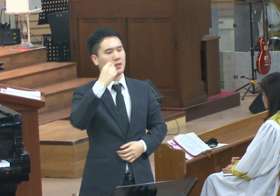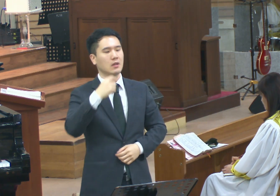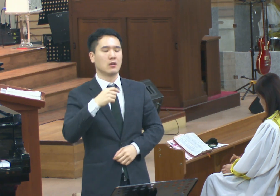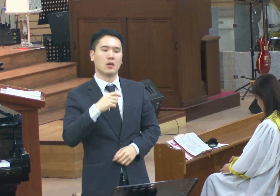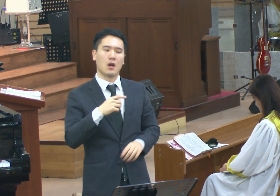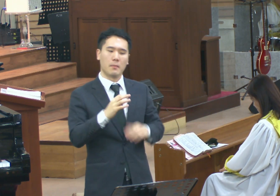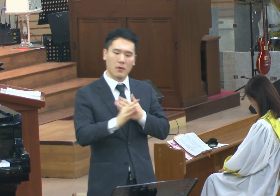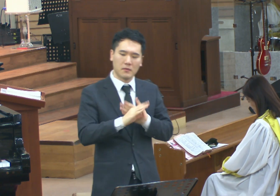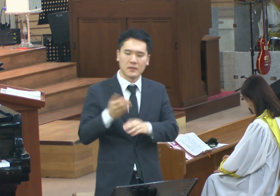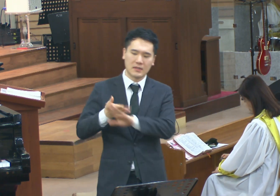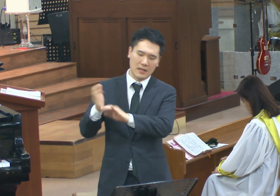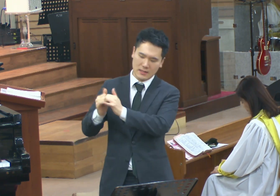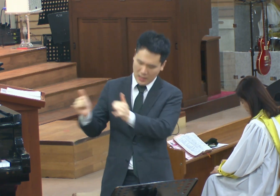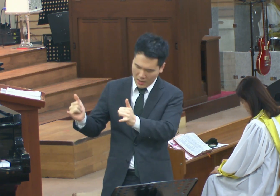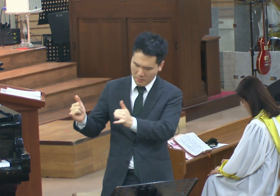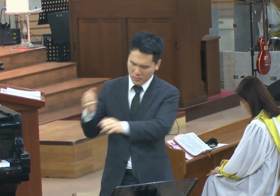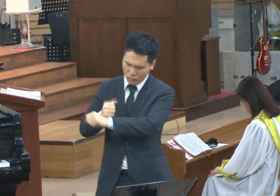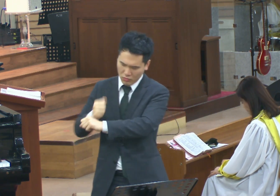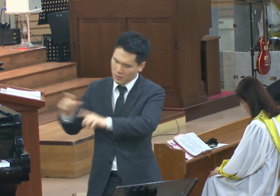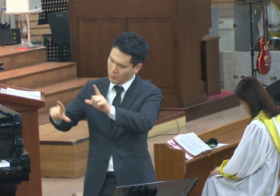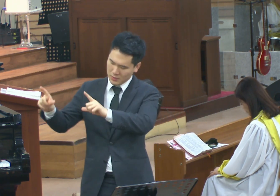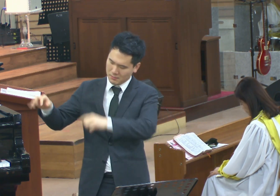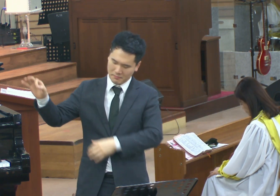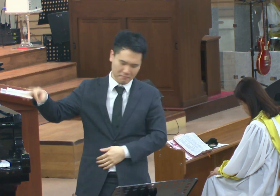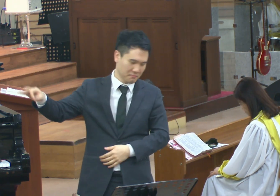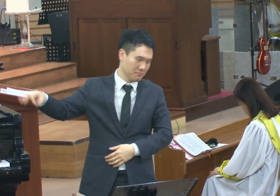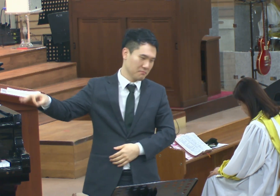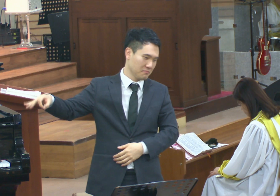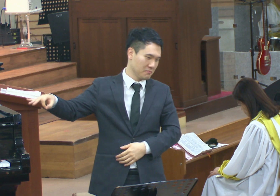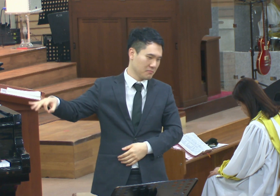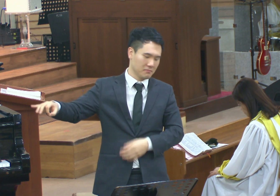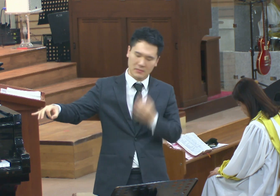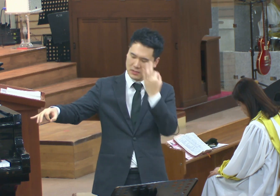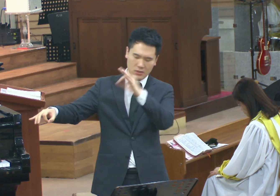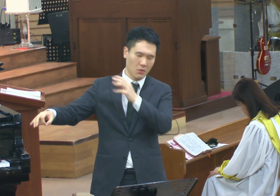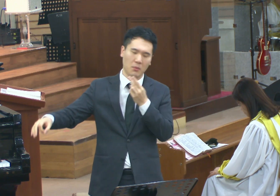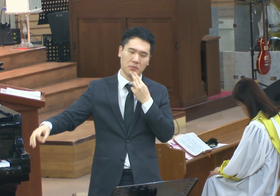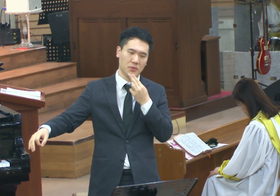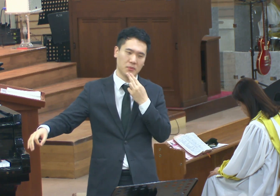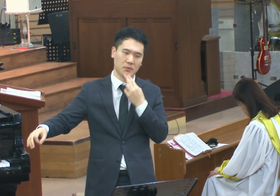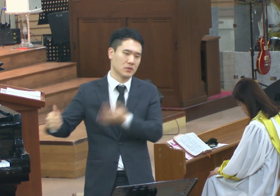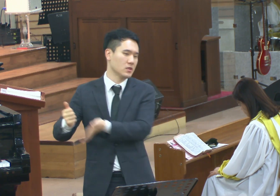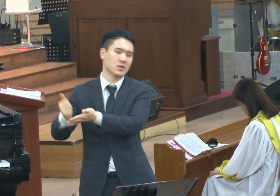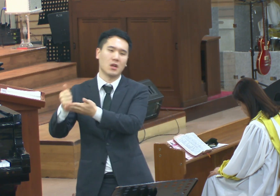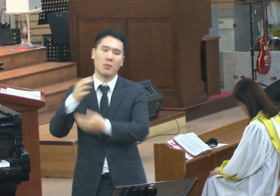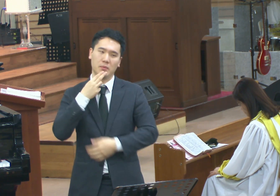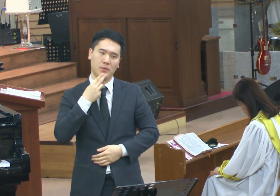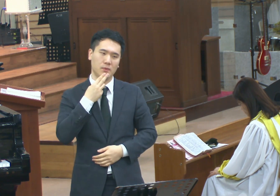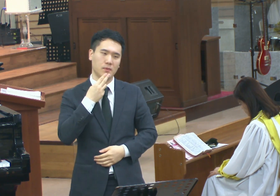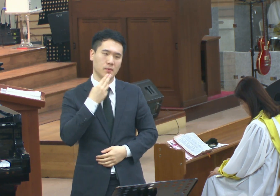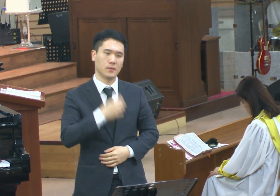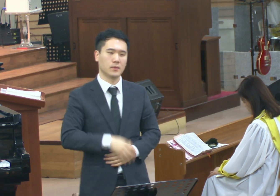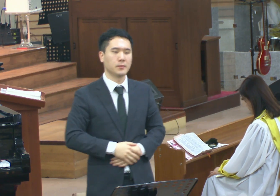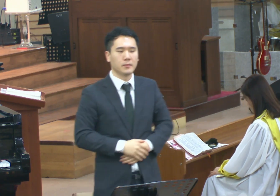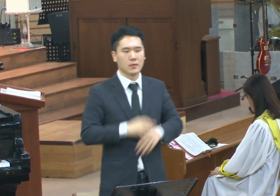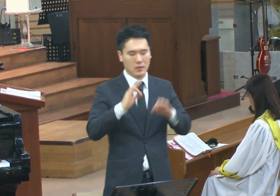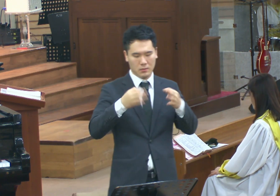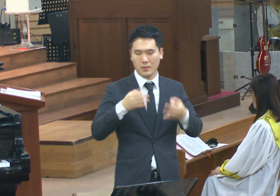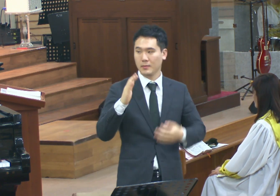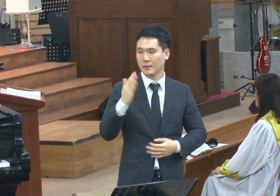예레미야 여호수아 후반부에서 발견하게 됩니다. 23장 보면요 3절 말씀에 하나님